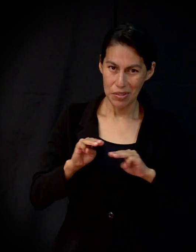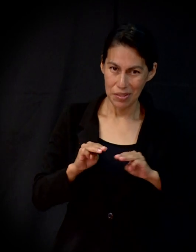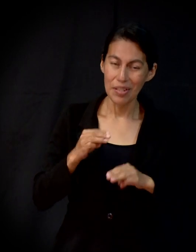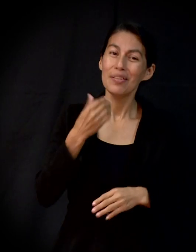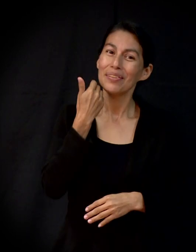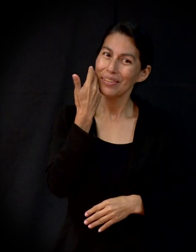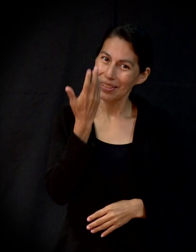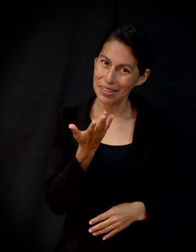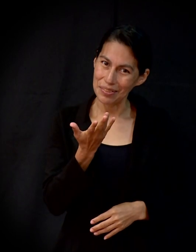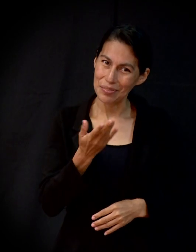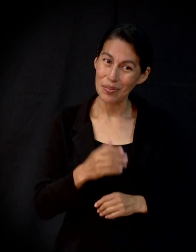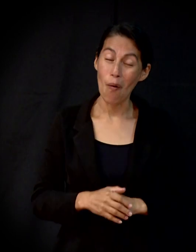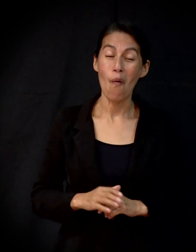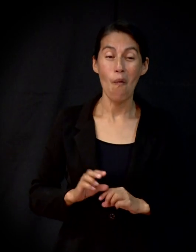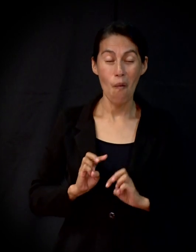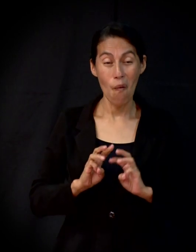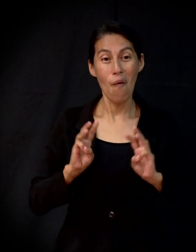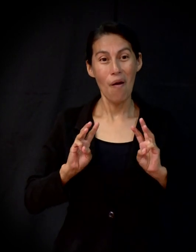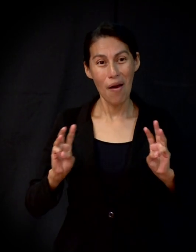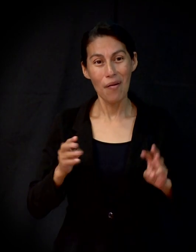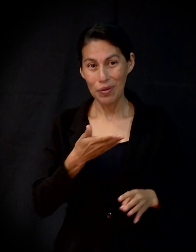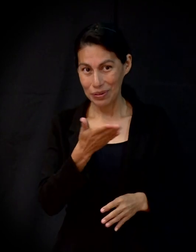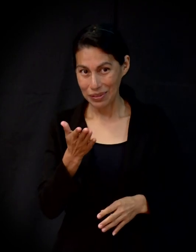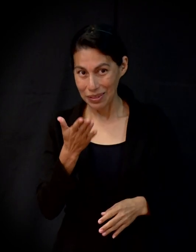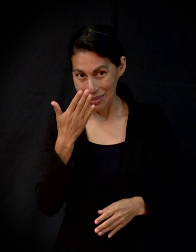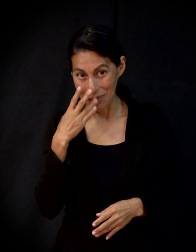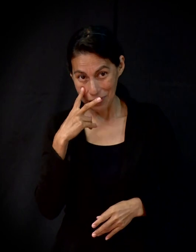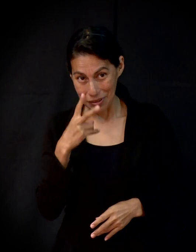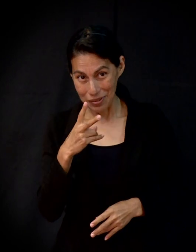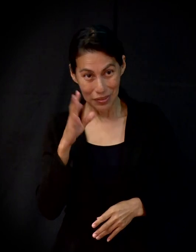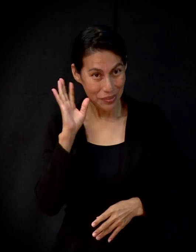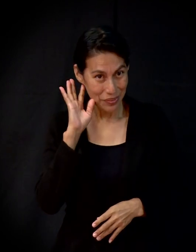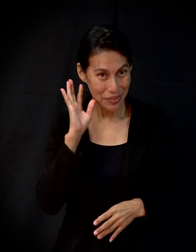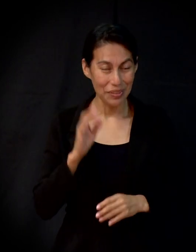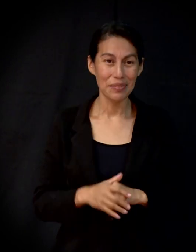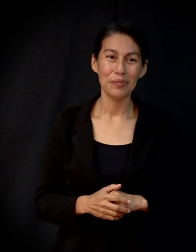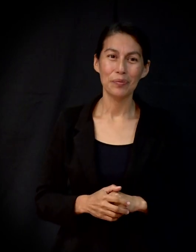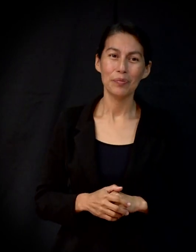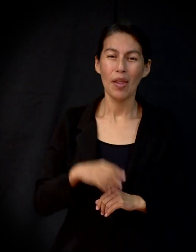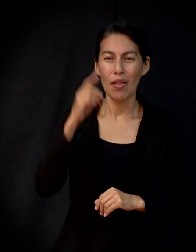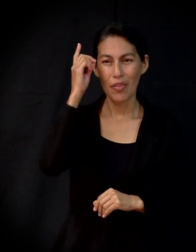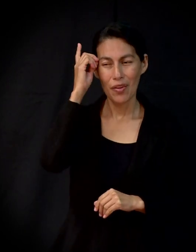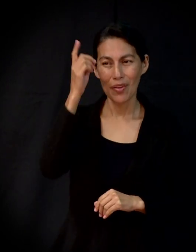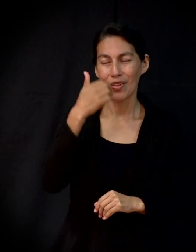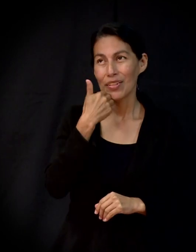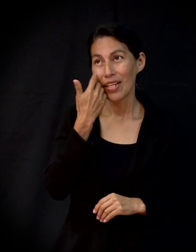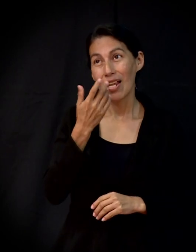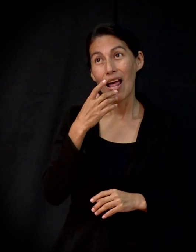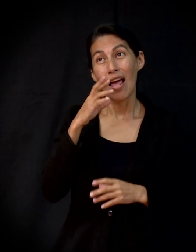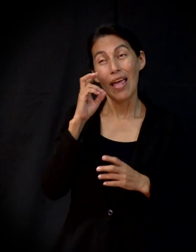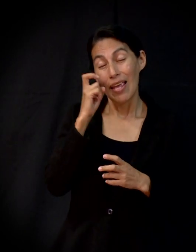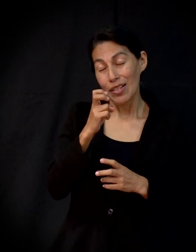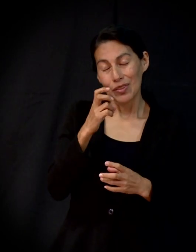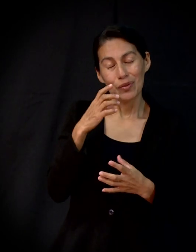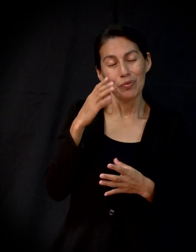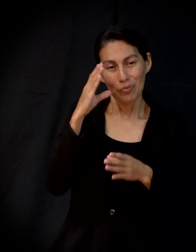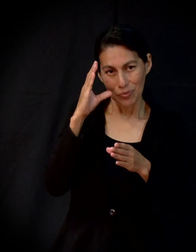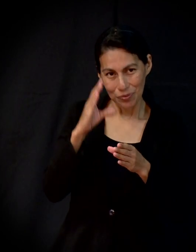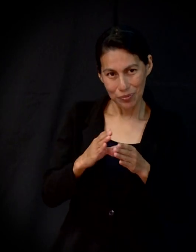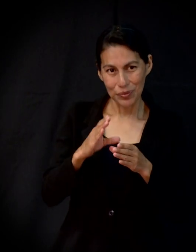me sucede. Ya lo vieron, ya está todo planeado, bendito sea Dios. Dios puede realizar esos